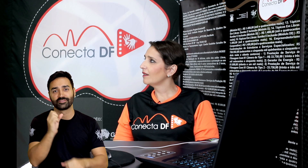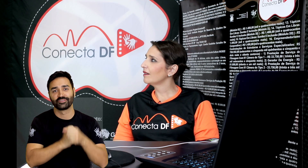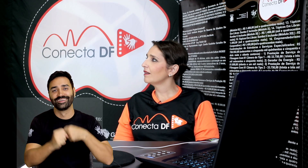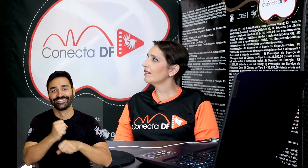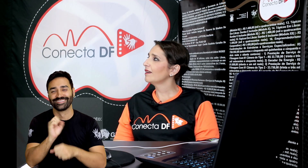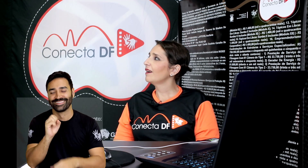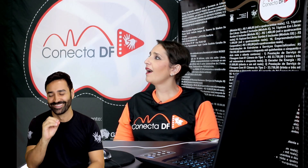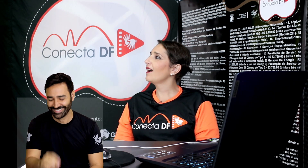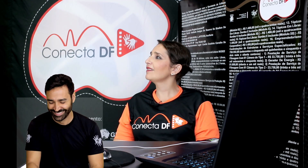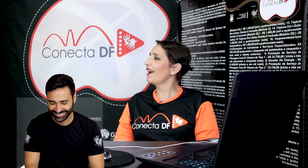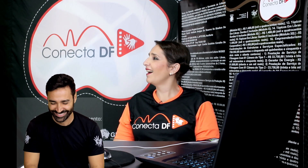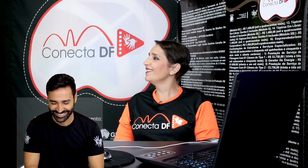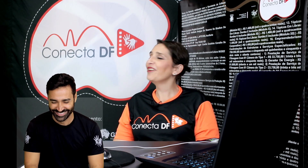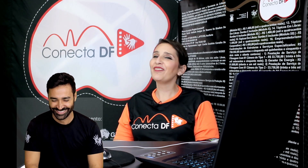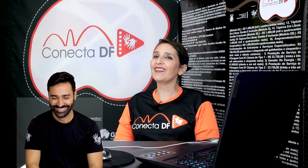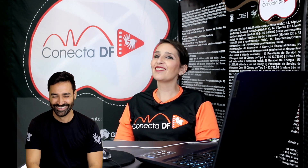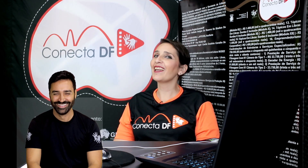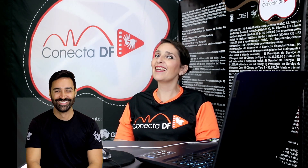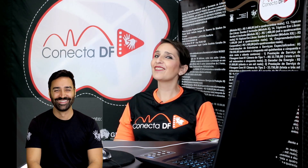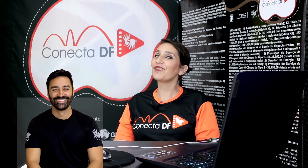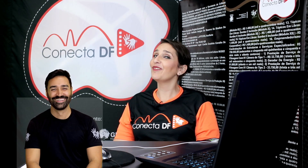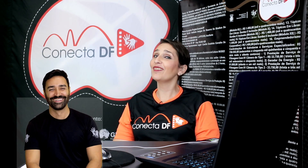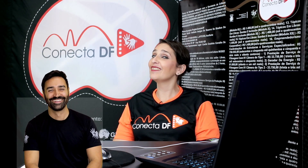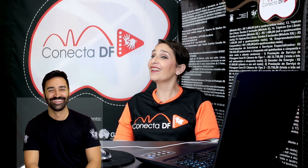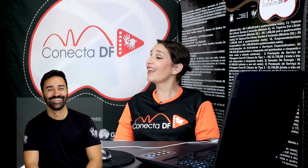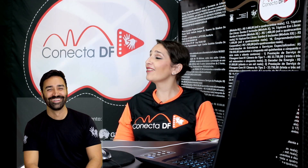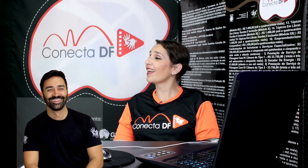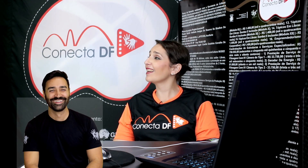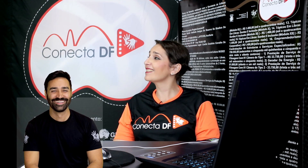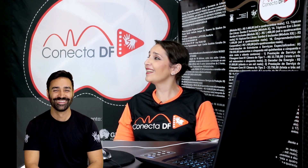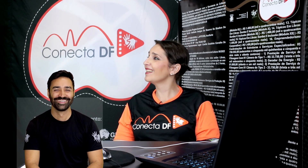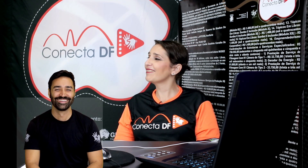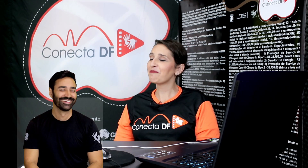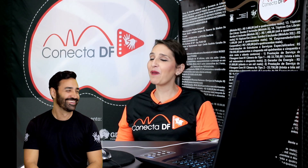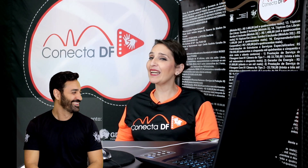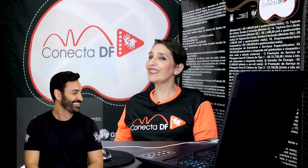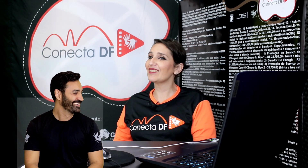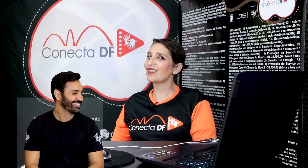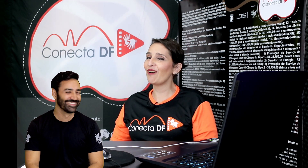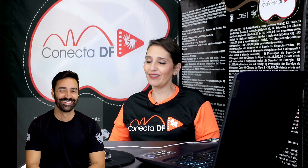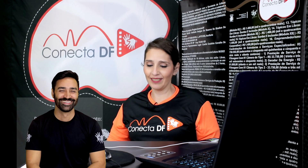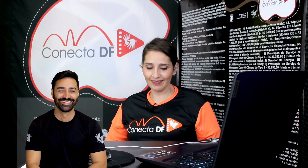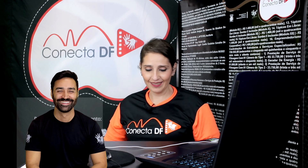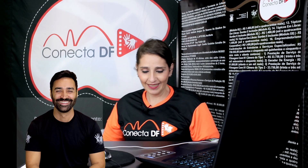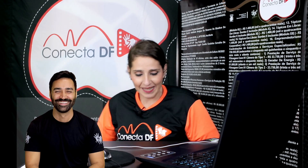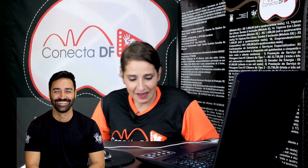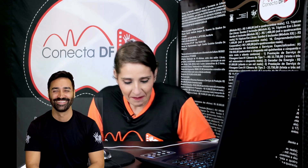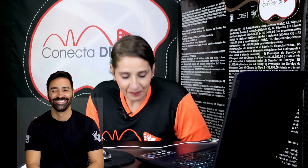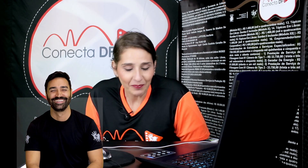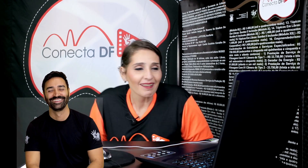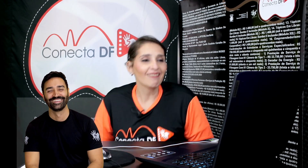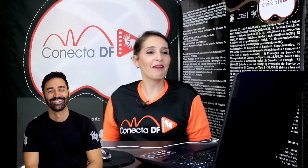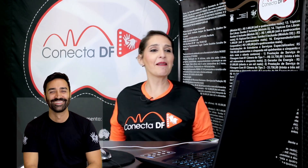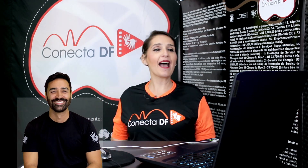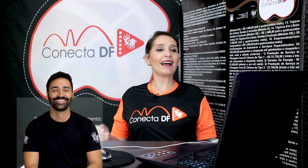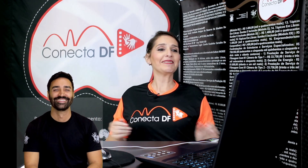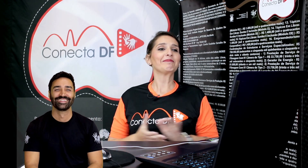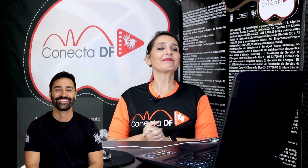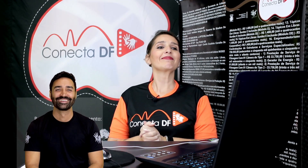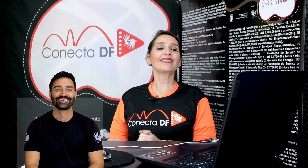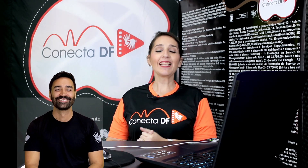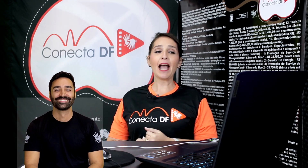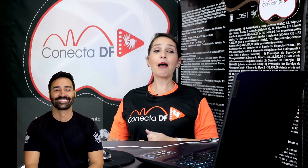sabia. Ah, tá. Novinho. Gente, o Daniel tá aqui pagando de novinha. Vamos